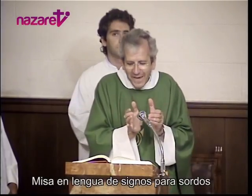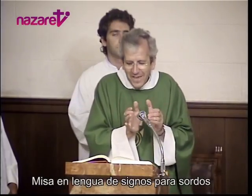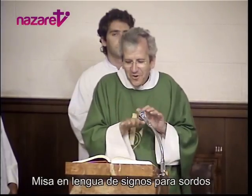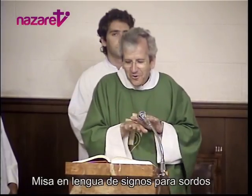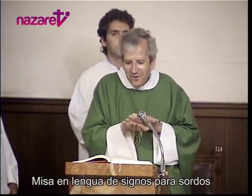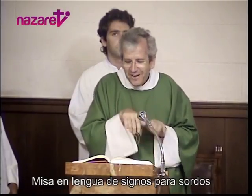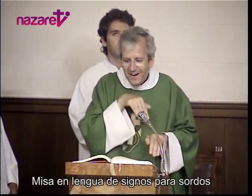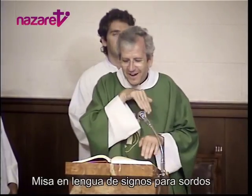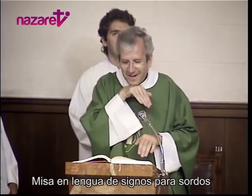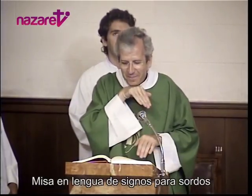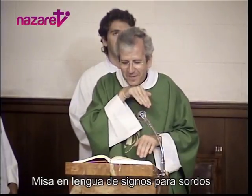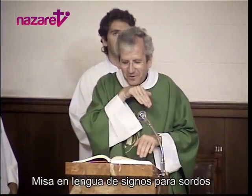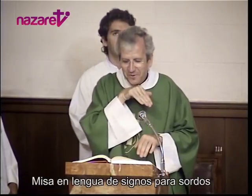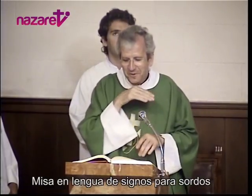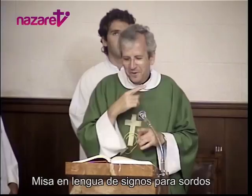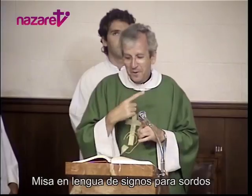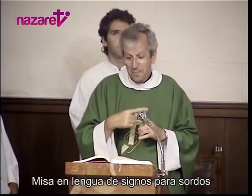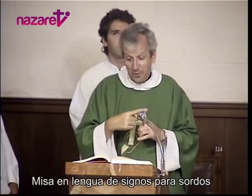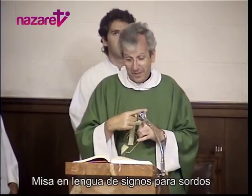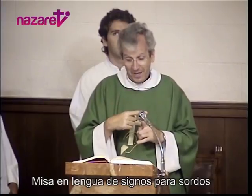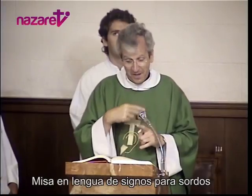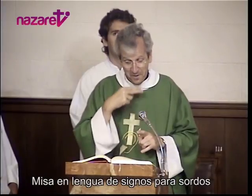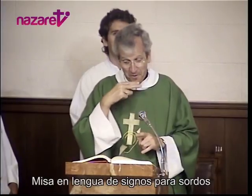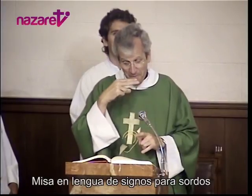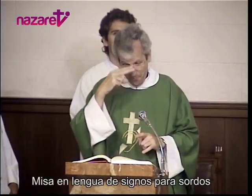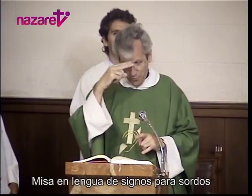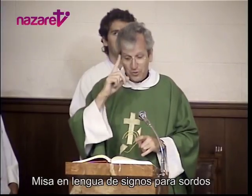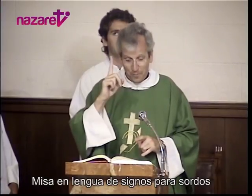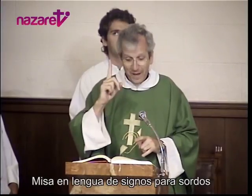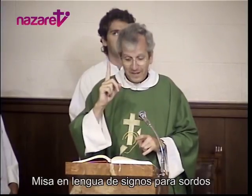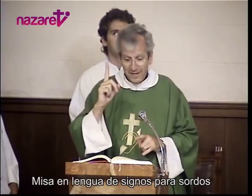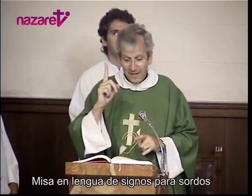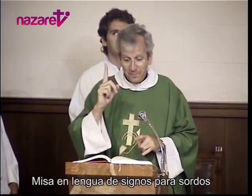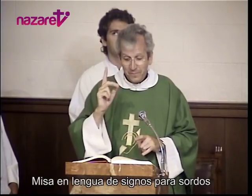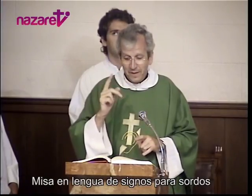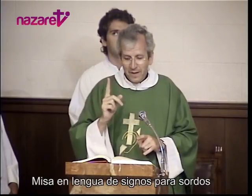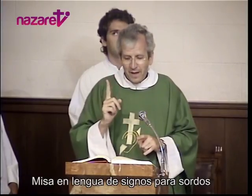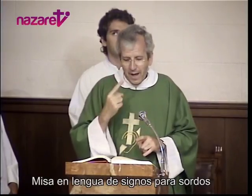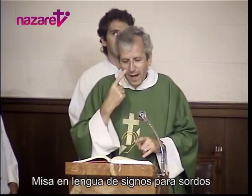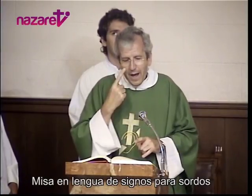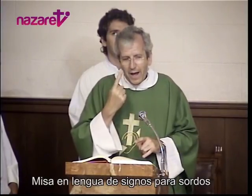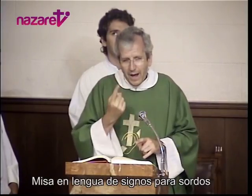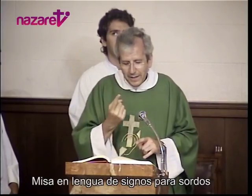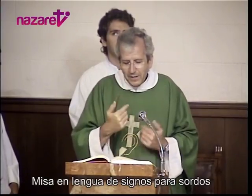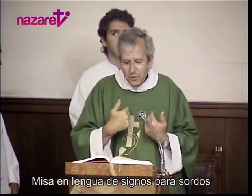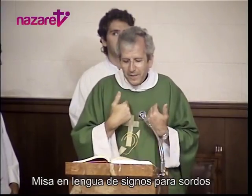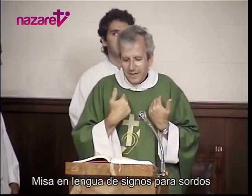pequeño rebaño, porque vuestro Padre ha tenido bien